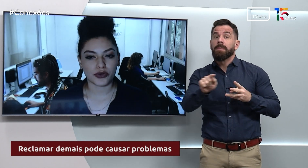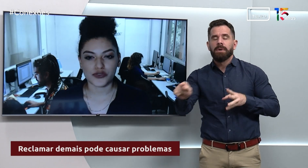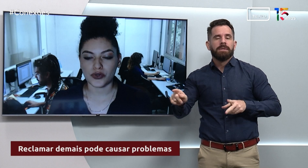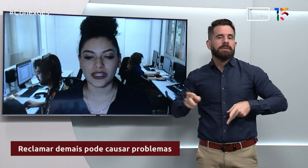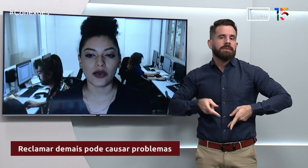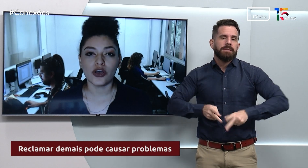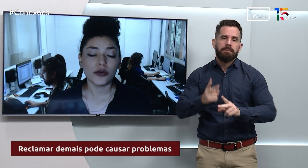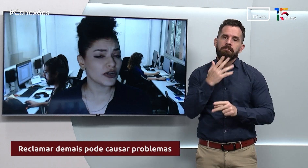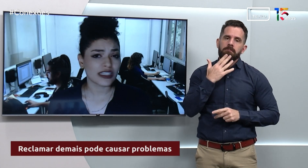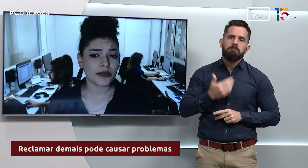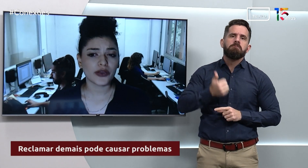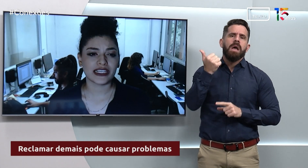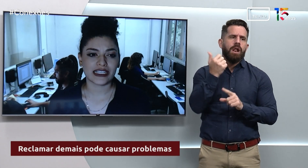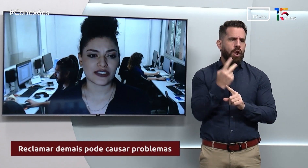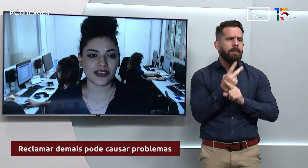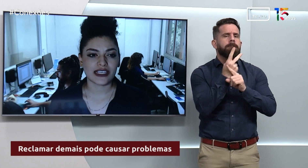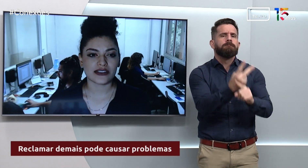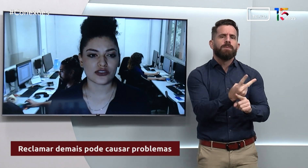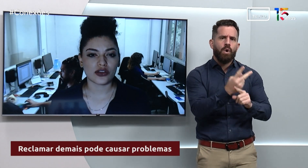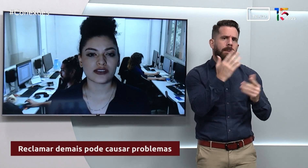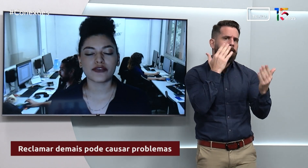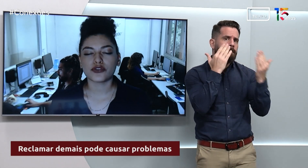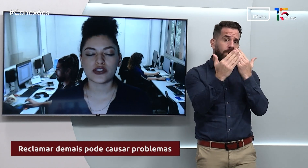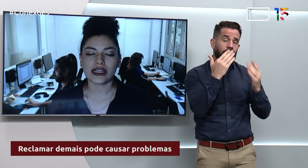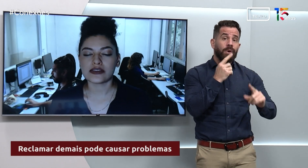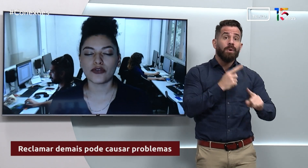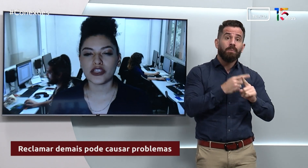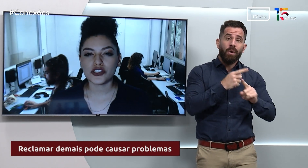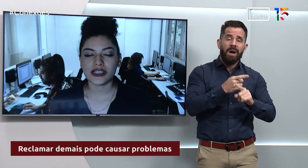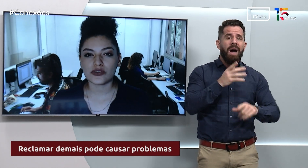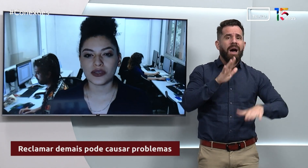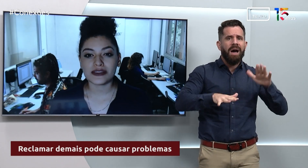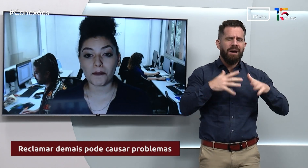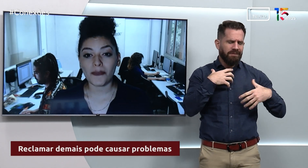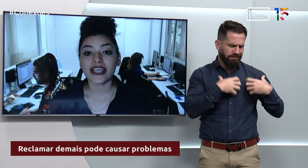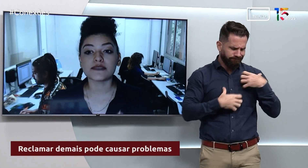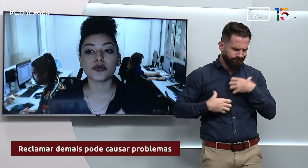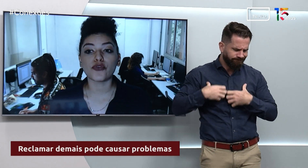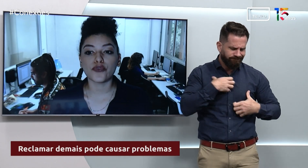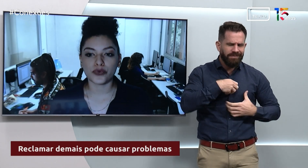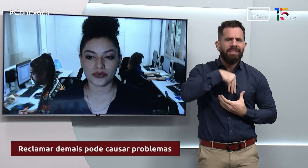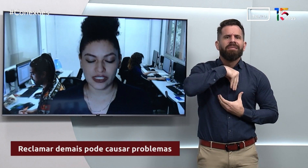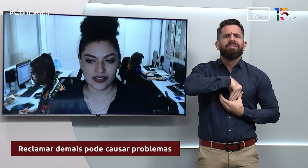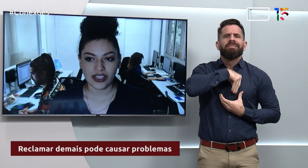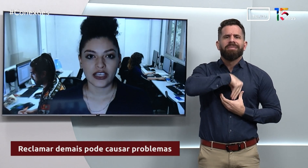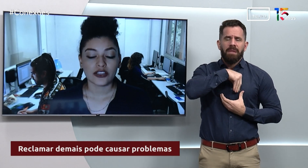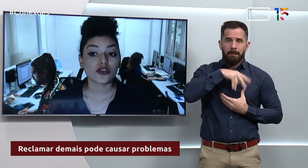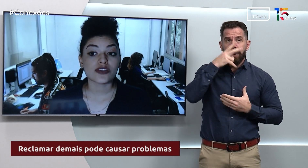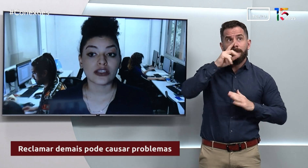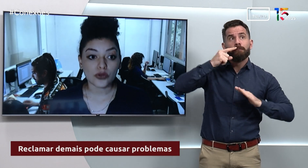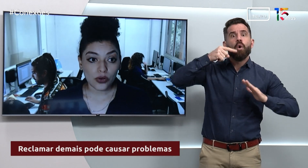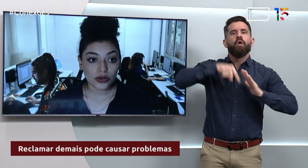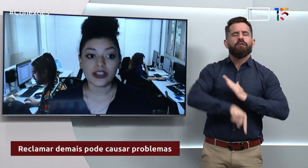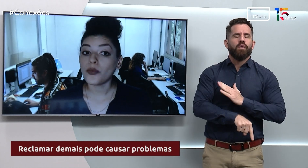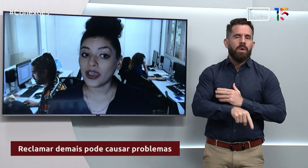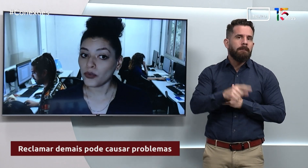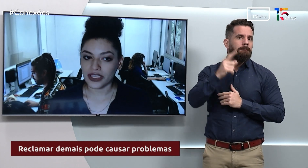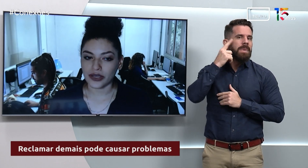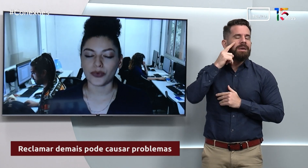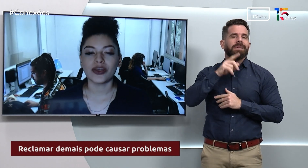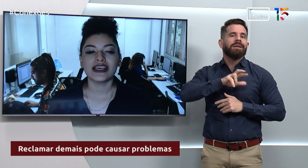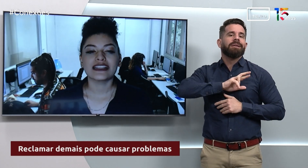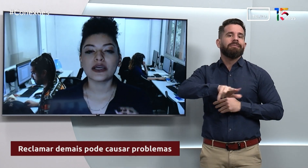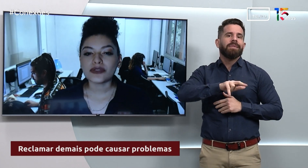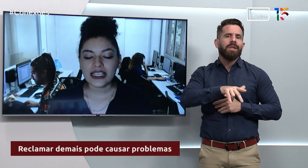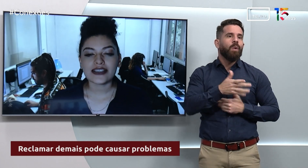ajuda profissional, porque na maioria das vezes nossa frustração vem de questões mais profundas. Nossa dor não é um